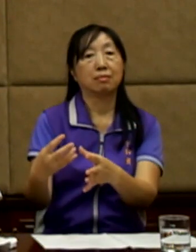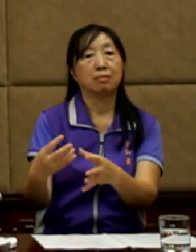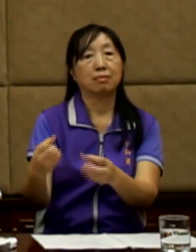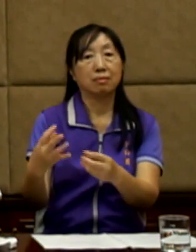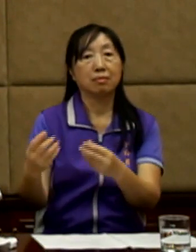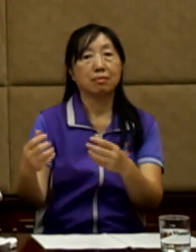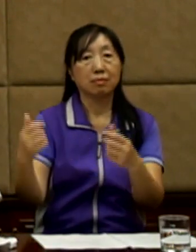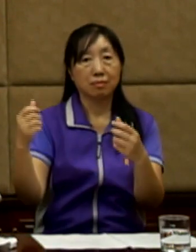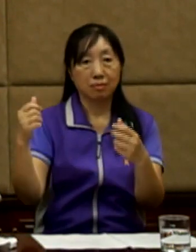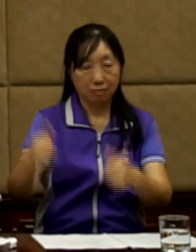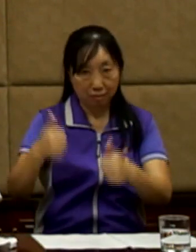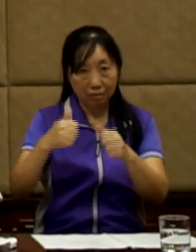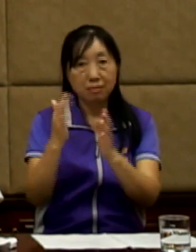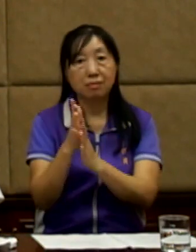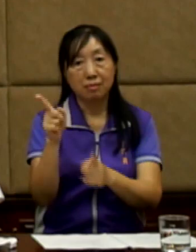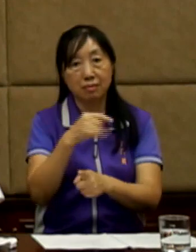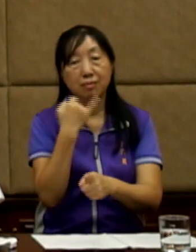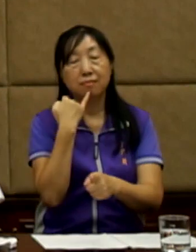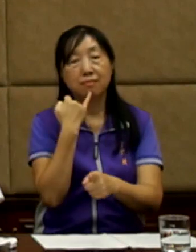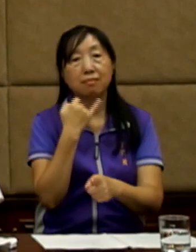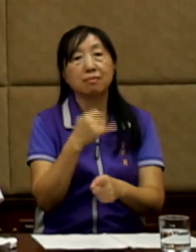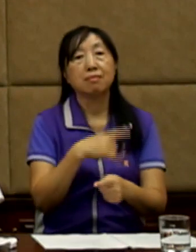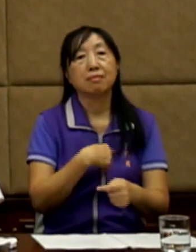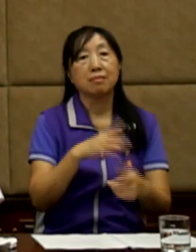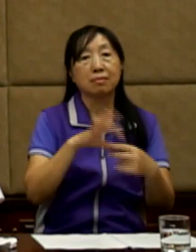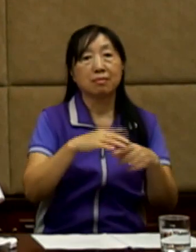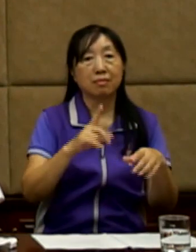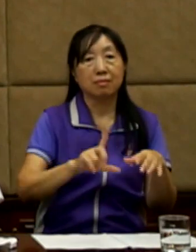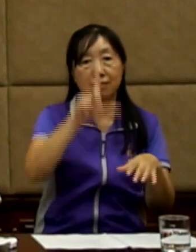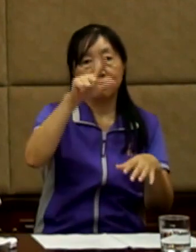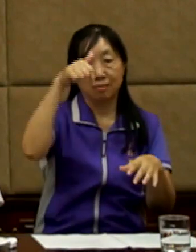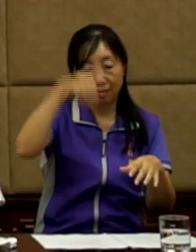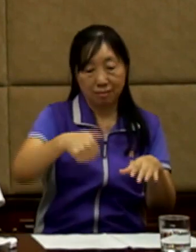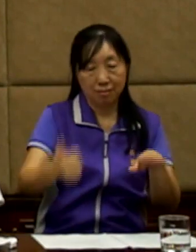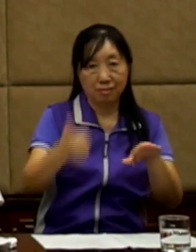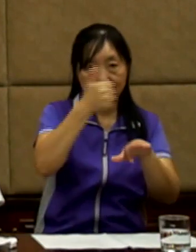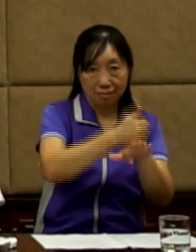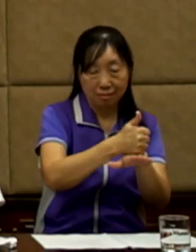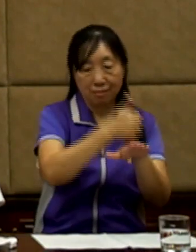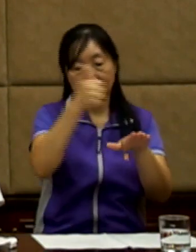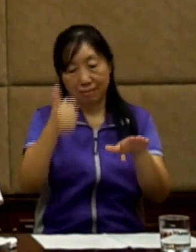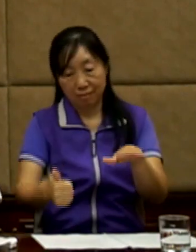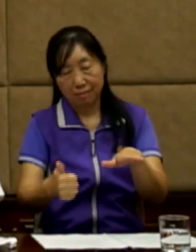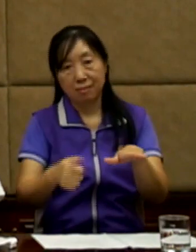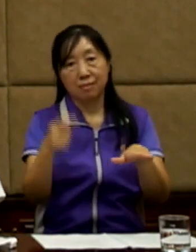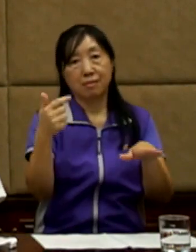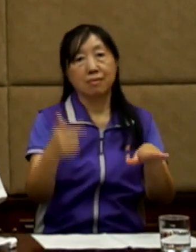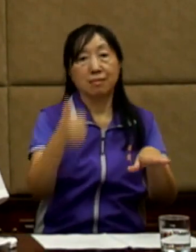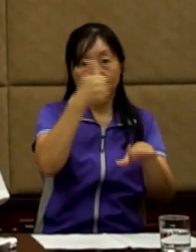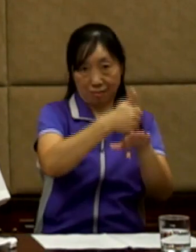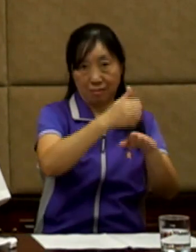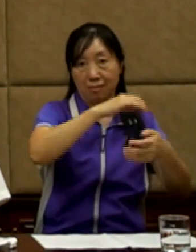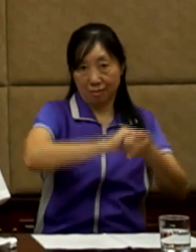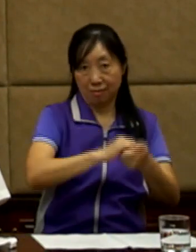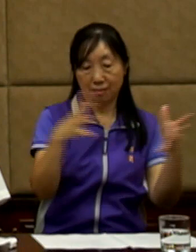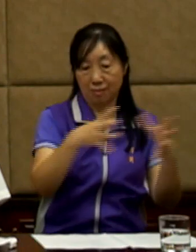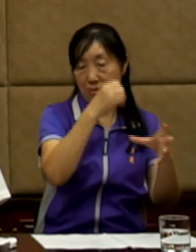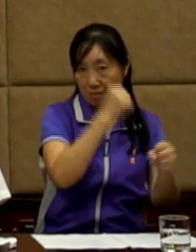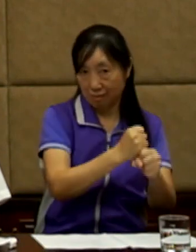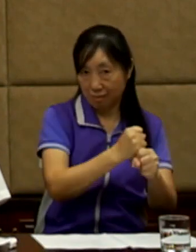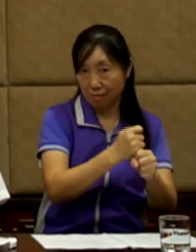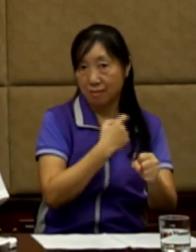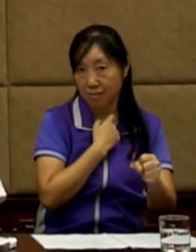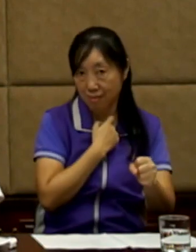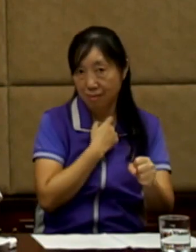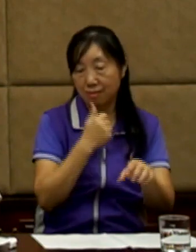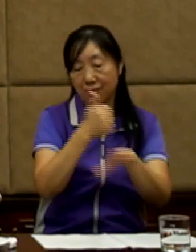他其实是从这个脉络就知道，上跟下之间，我们都希望能够让频道供应事业跟系统经营者之间能够有一个协商。 这个就